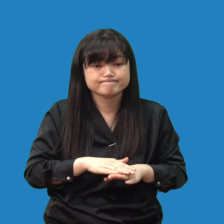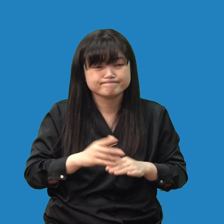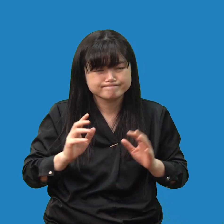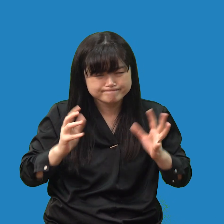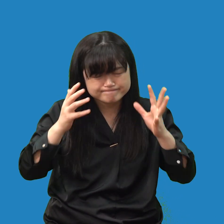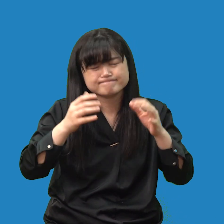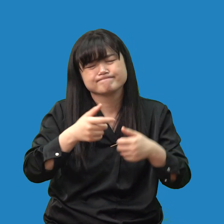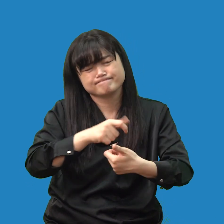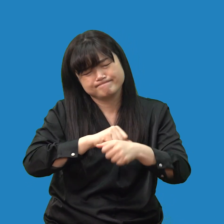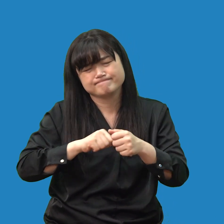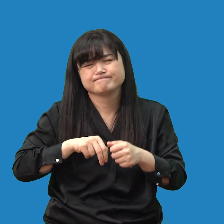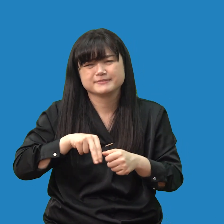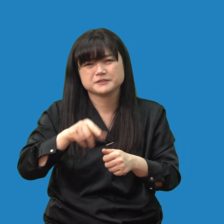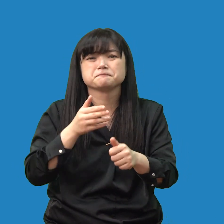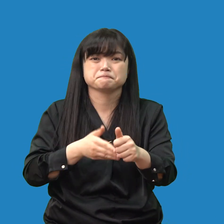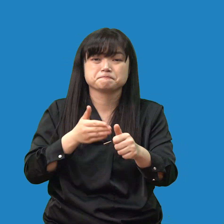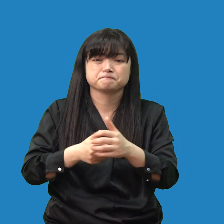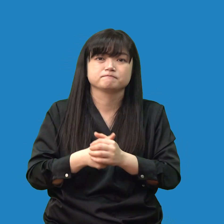환대를 실천해야 합니다.